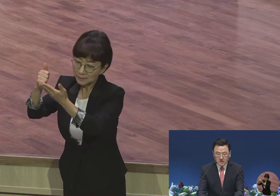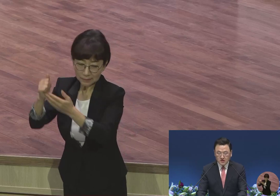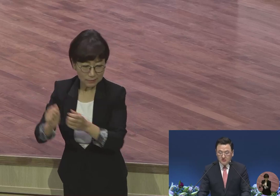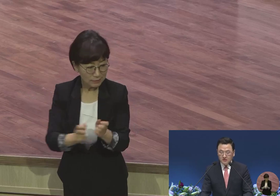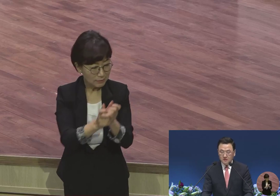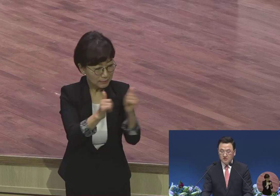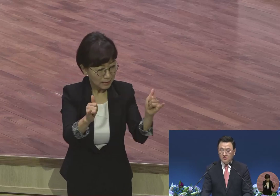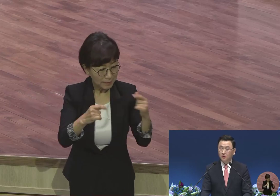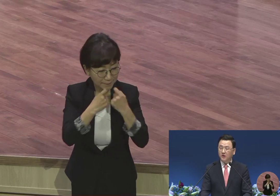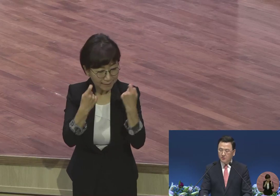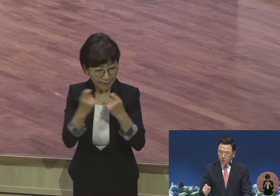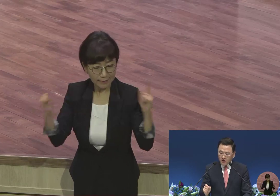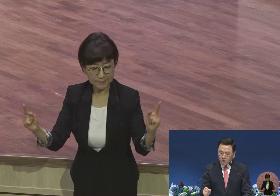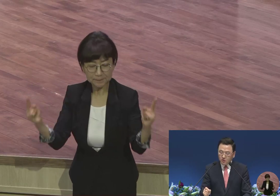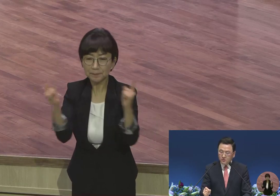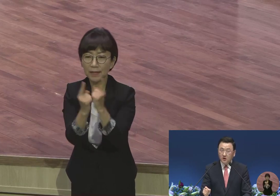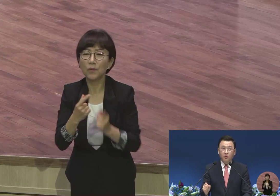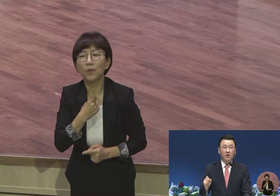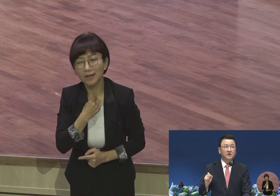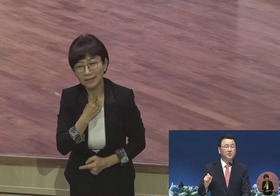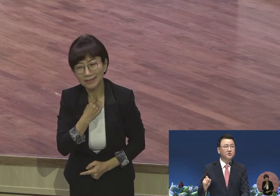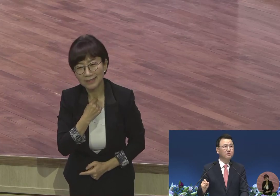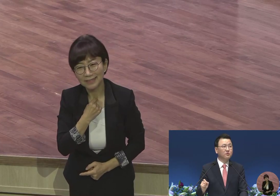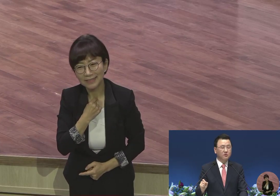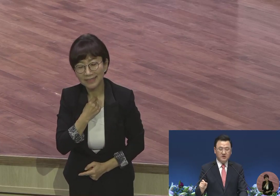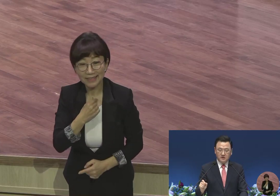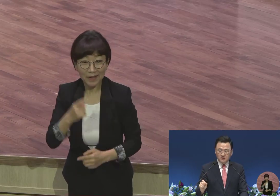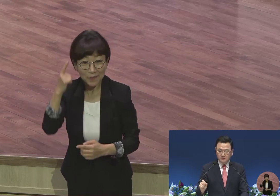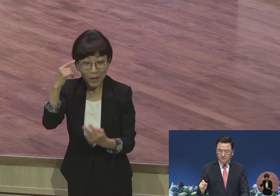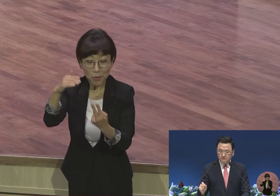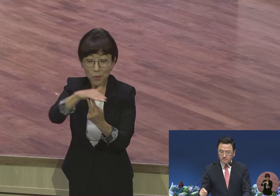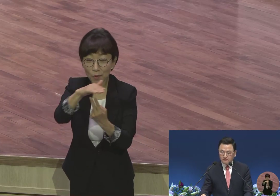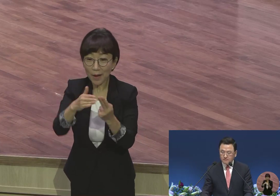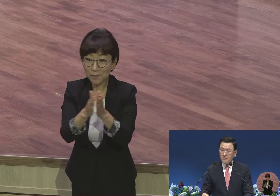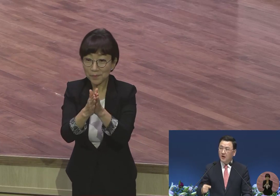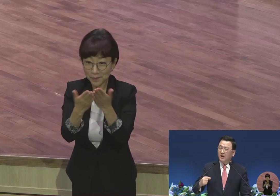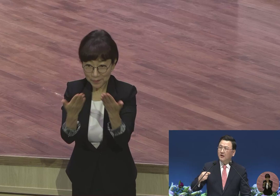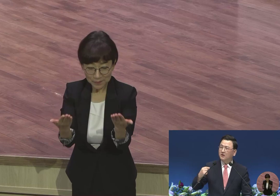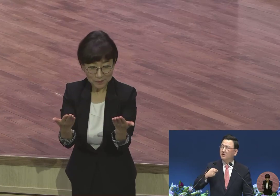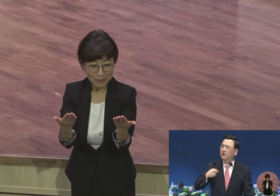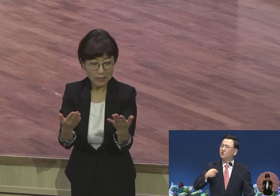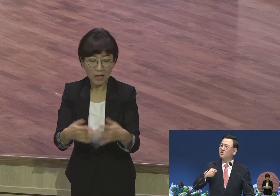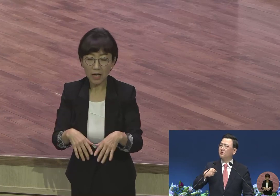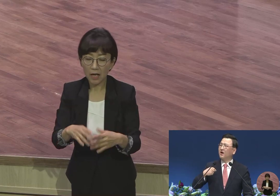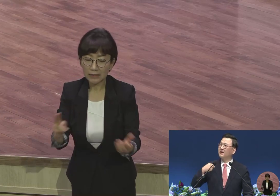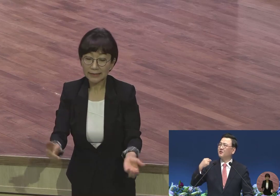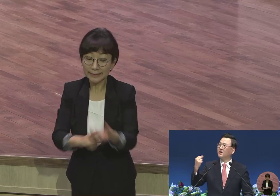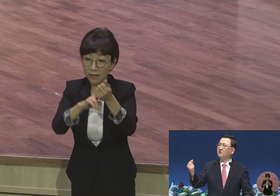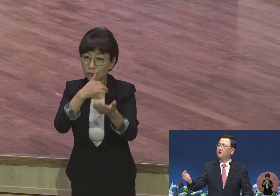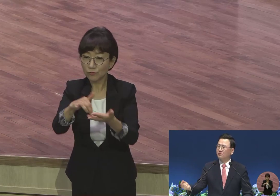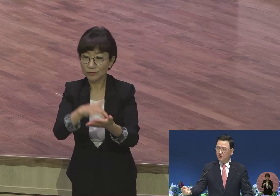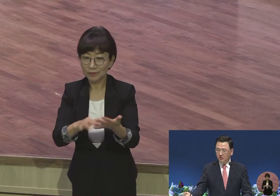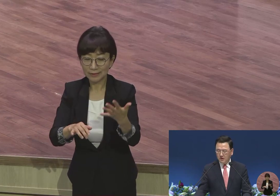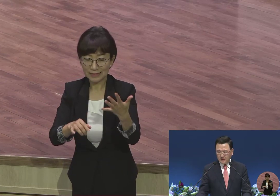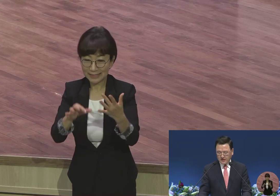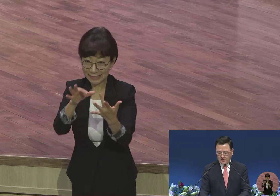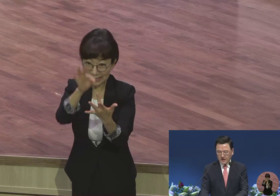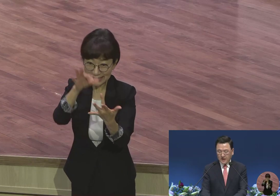만나기를 원하신다는 거예요. 왜냐하면 요한복음은 7가지 표적을 통해서 그 예수 그리스도가 하나님이라는